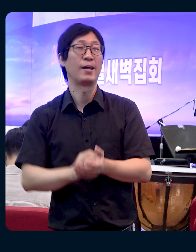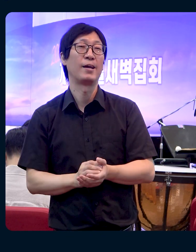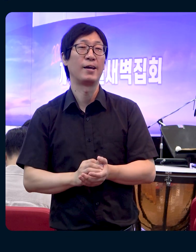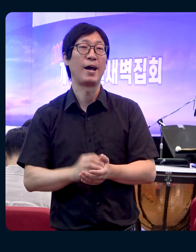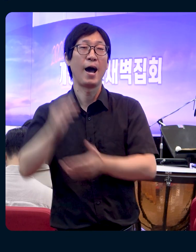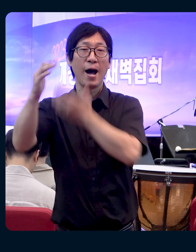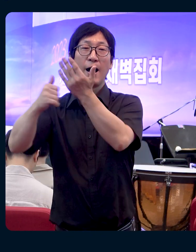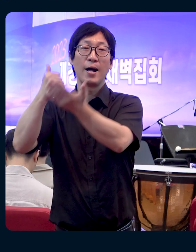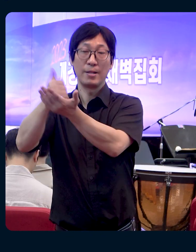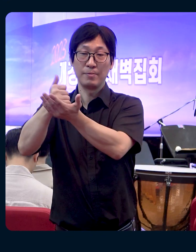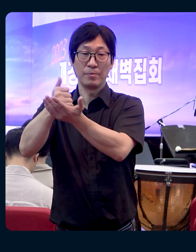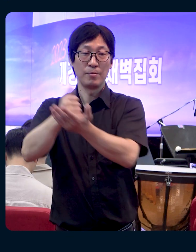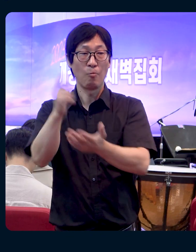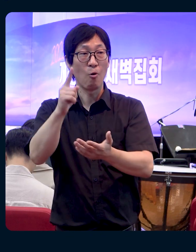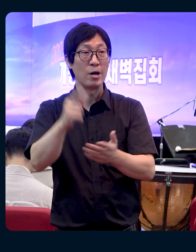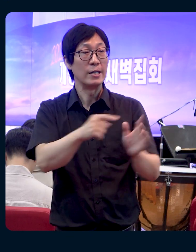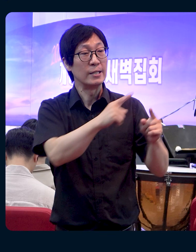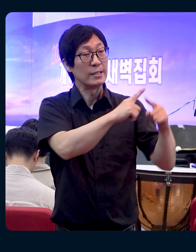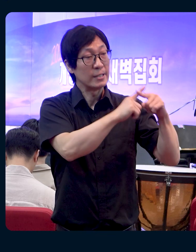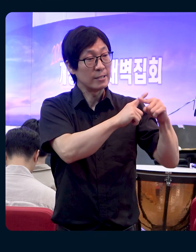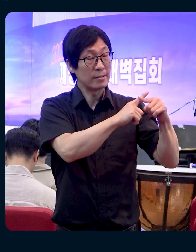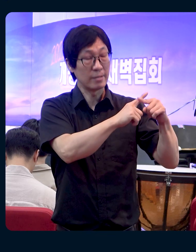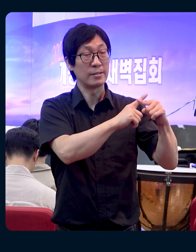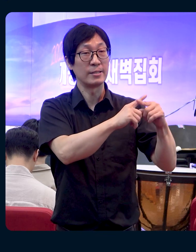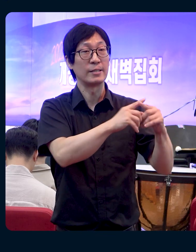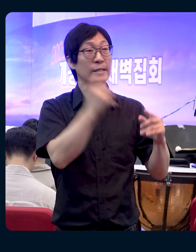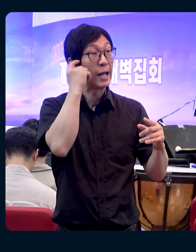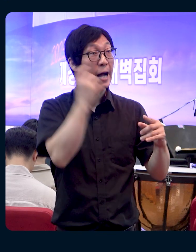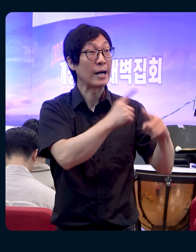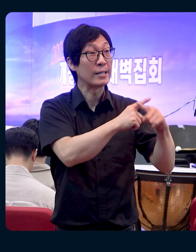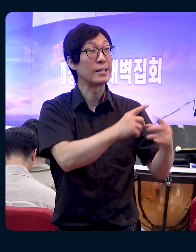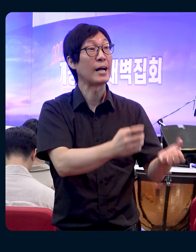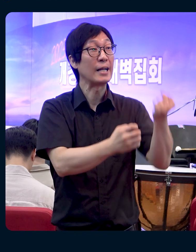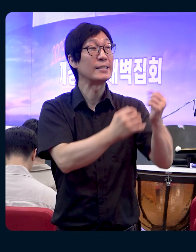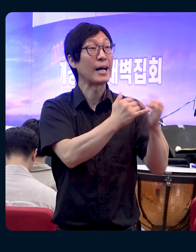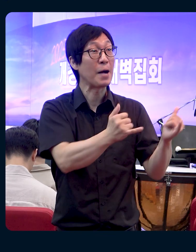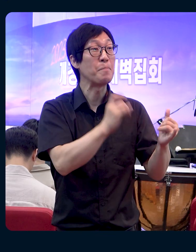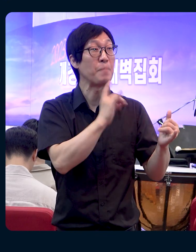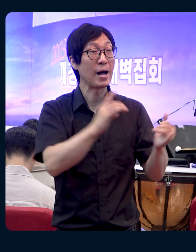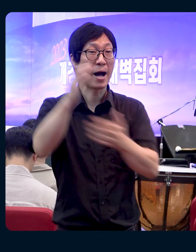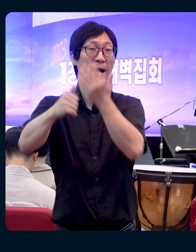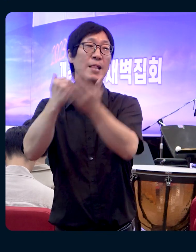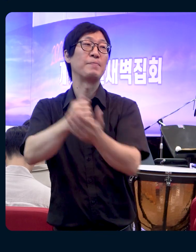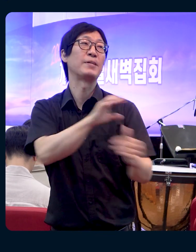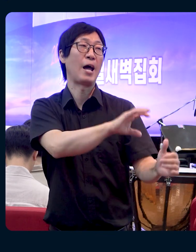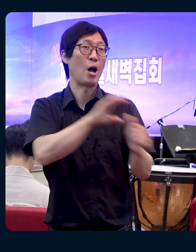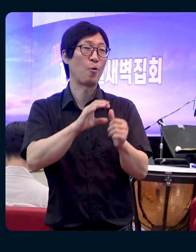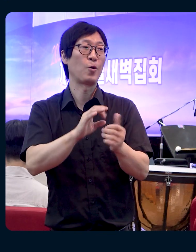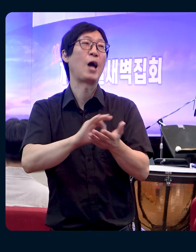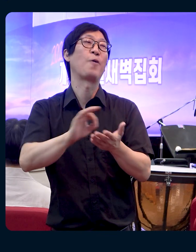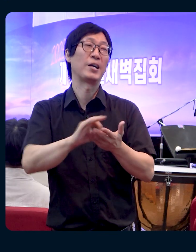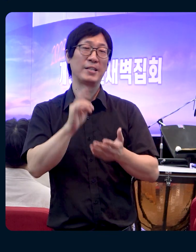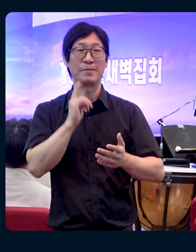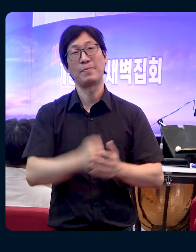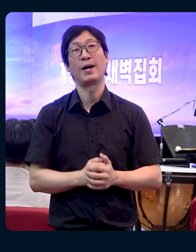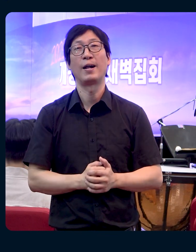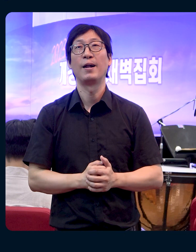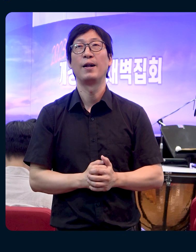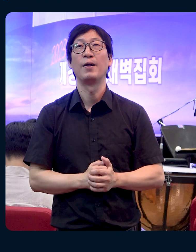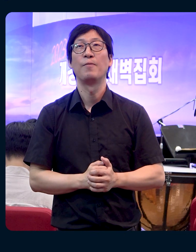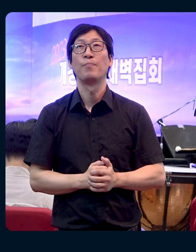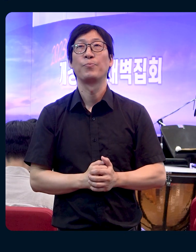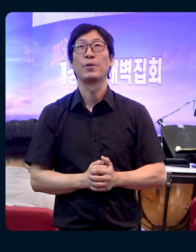없어요. 여러분, 긍정적이라는 것이 뭐냐? 그렇죠. 그에게 주어진 상황을 기꺼이 받아들이는 자세를 말합니다.